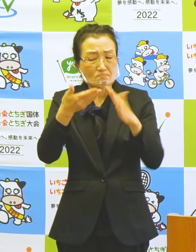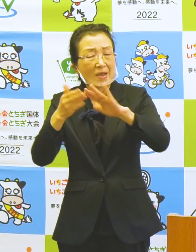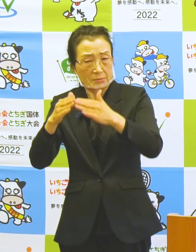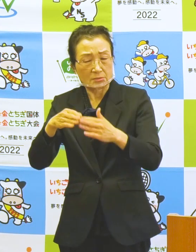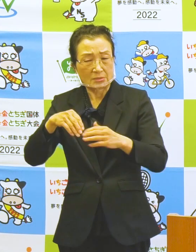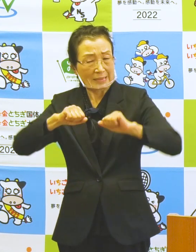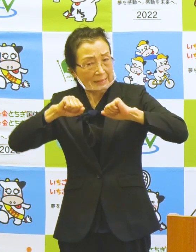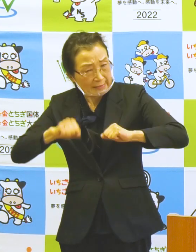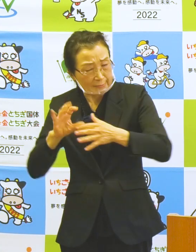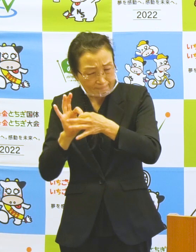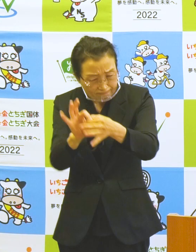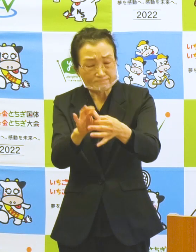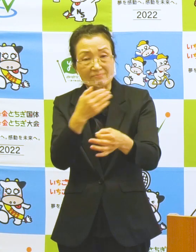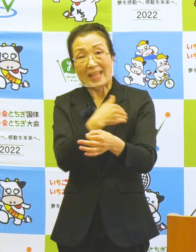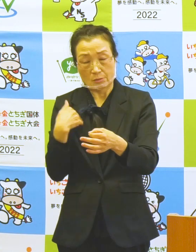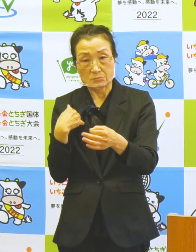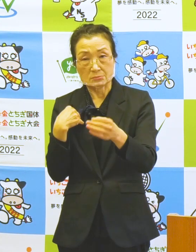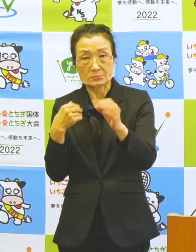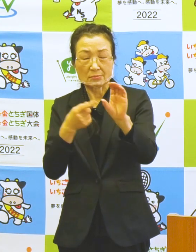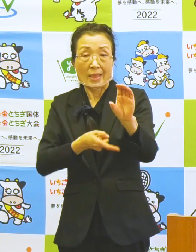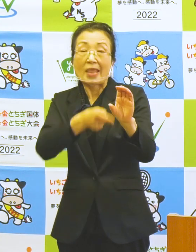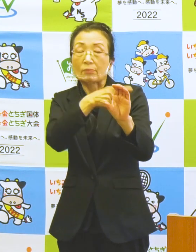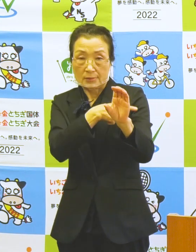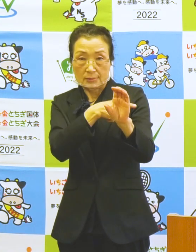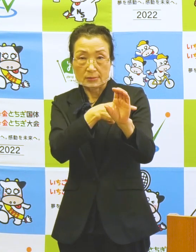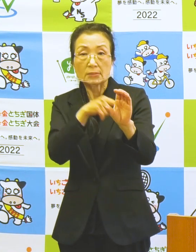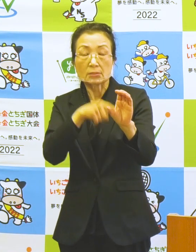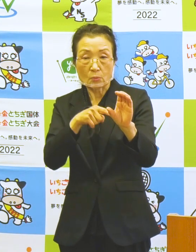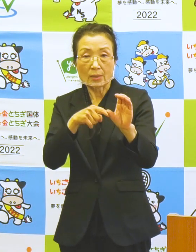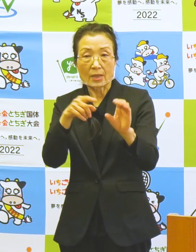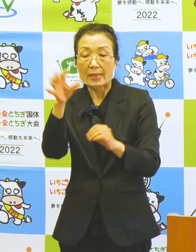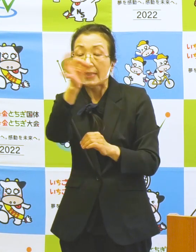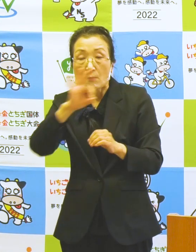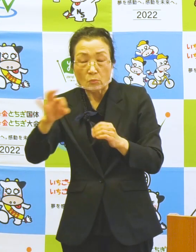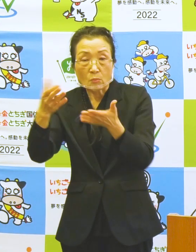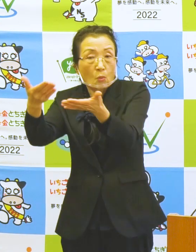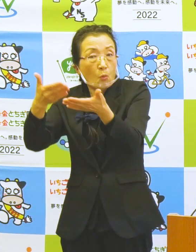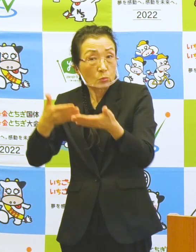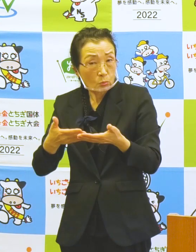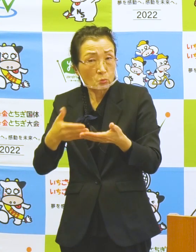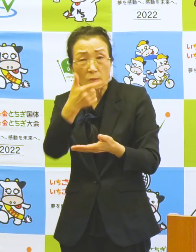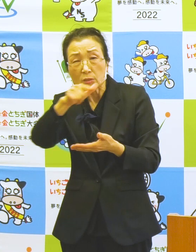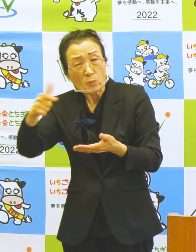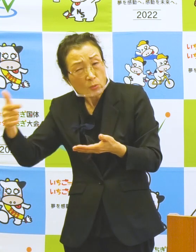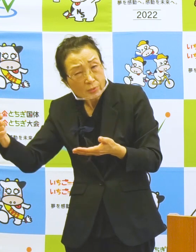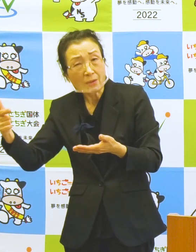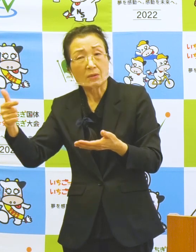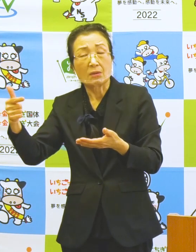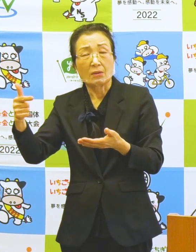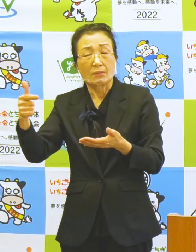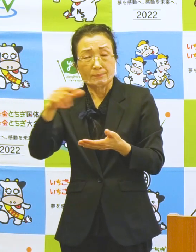ができる町づくりとして、エネルギーやこうした物資の供給、さまざまな観点